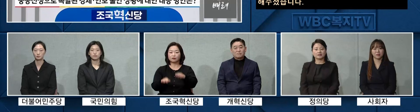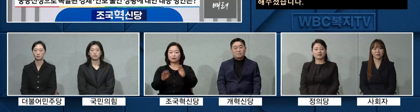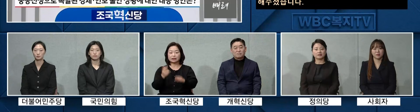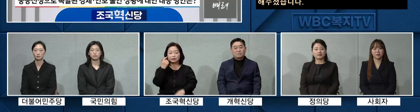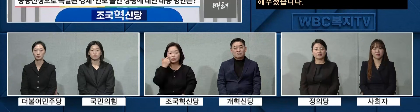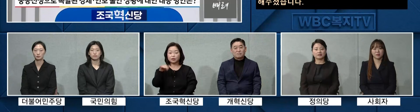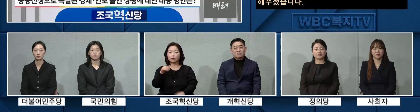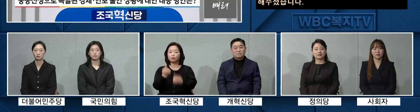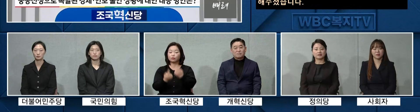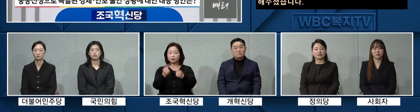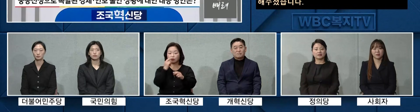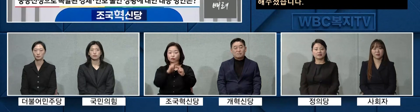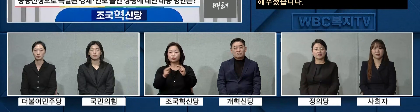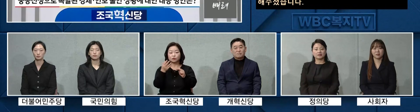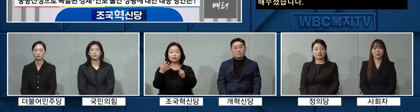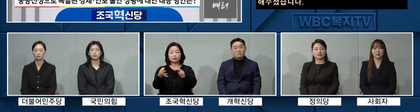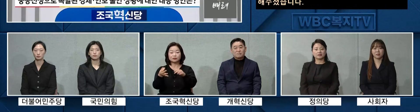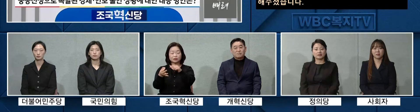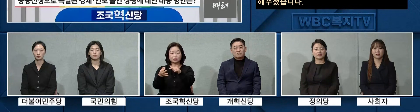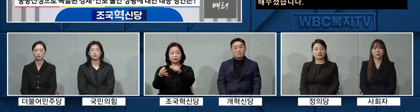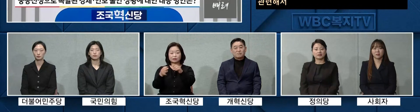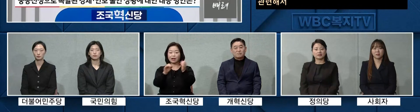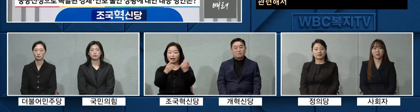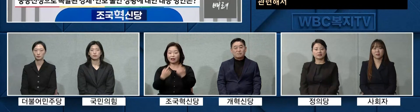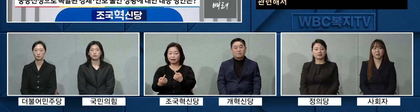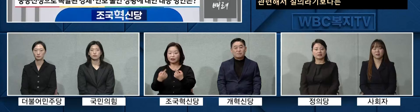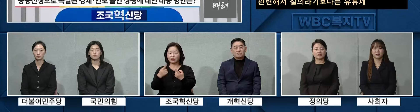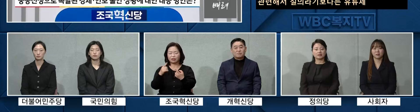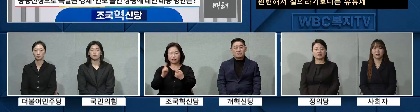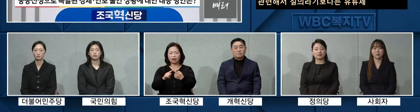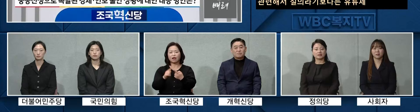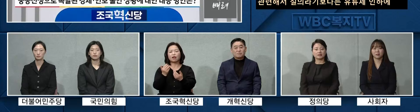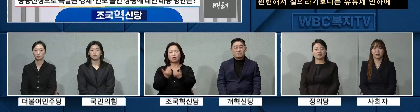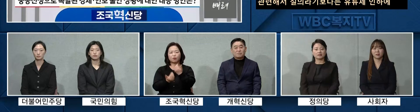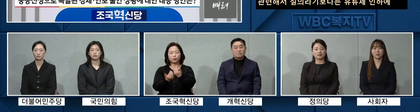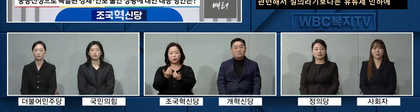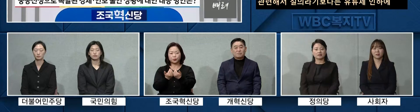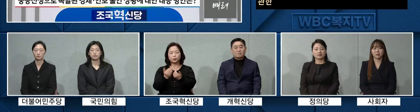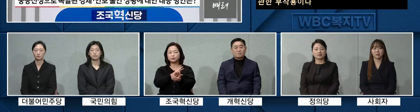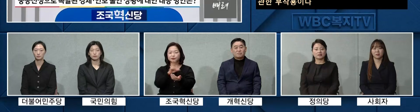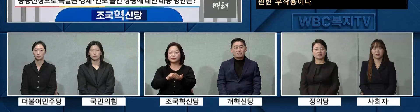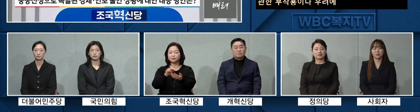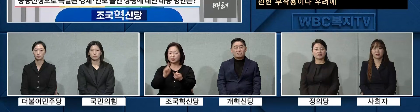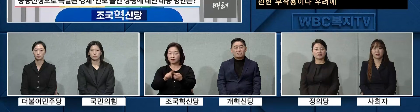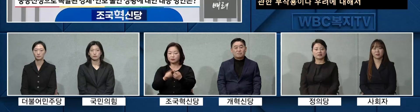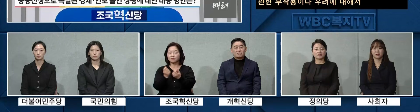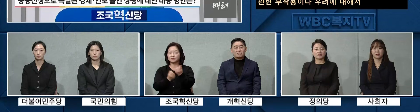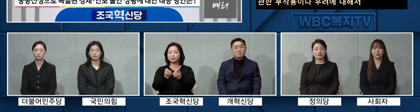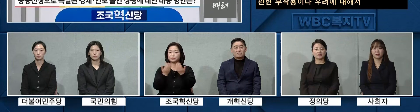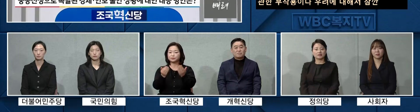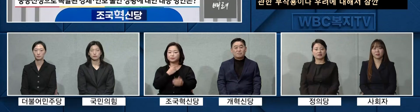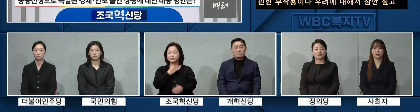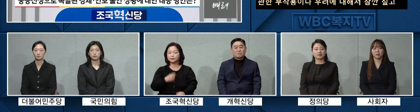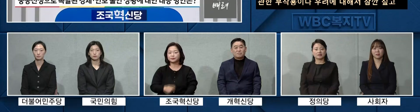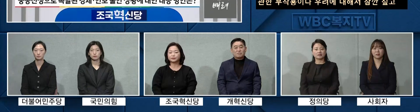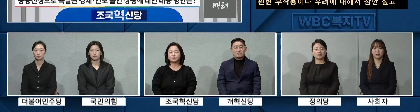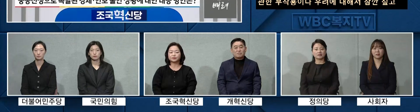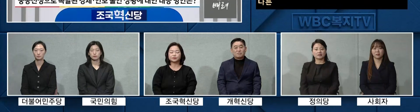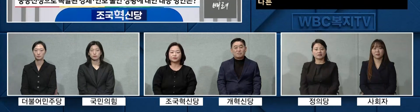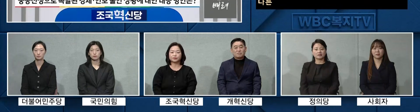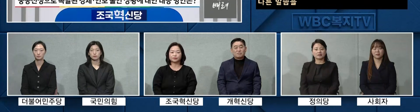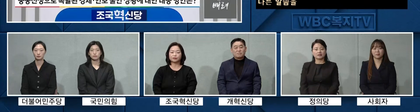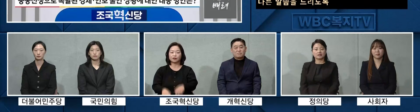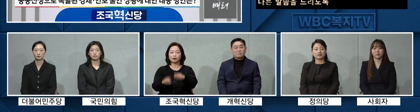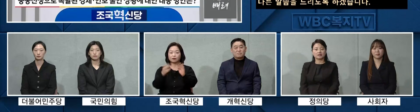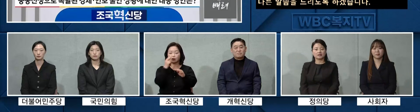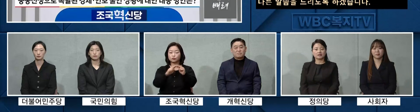질이라기보다는 유류소의 추가 인하에 관한 좀 부작용이나 우려에 대해서 잠깐 짚고 다른 또 말씀을 드리도록 하겠습니다.